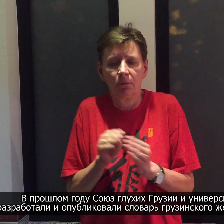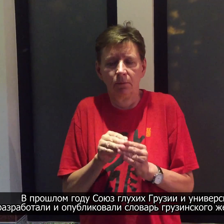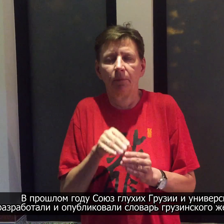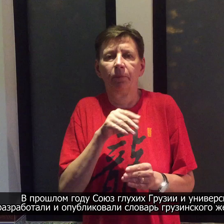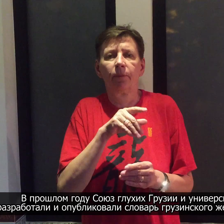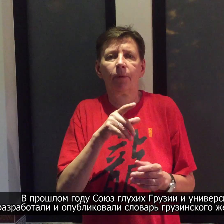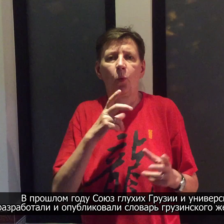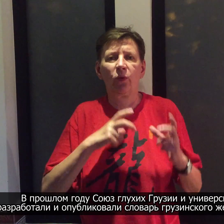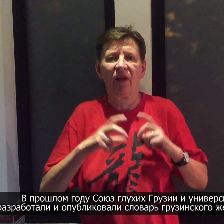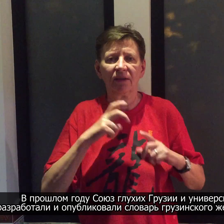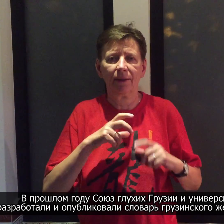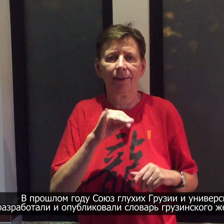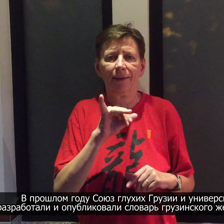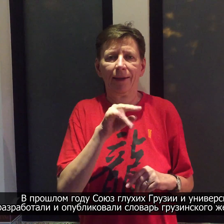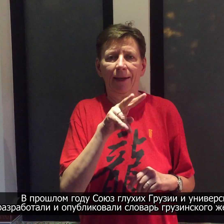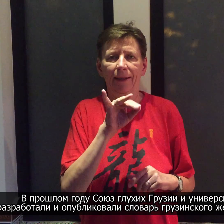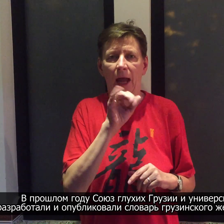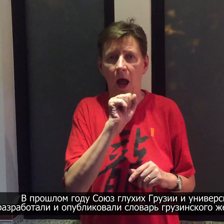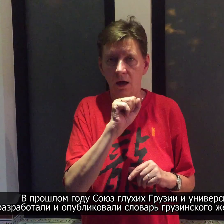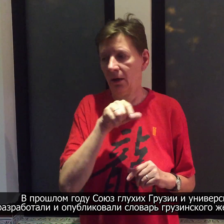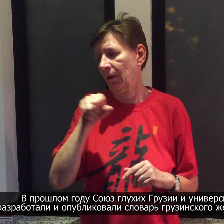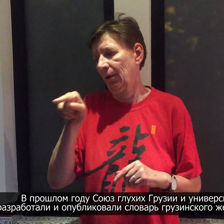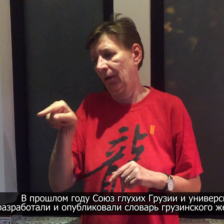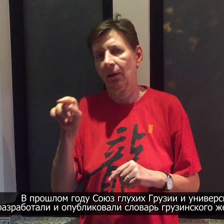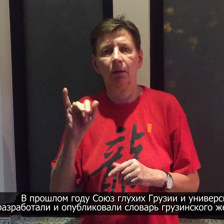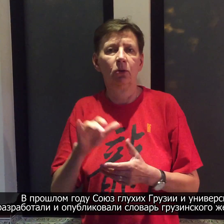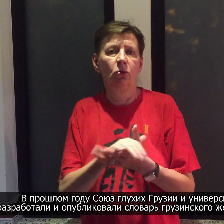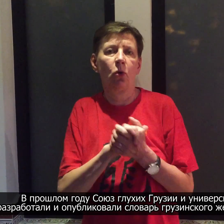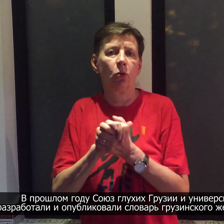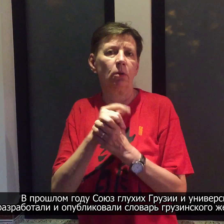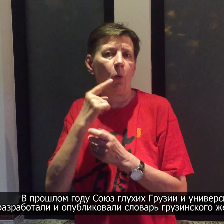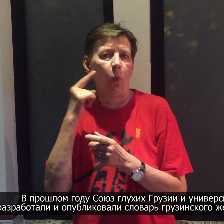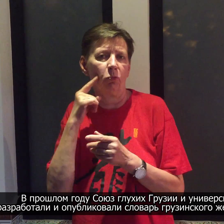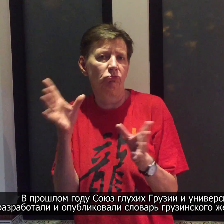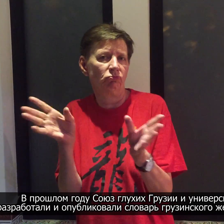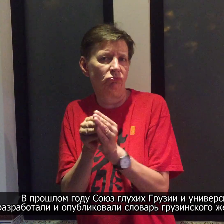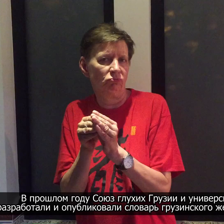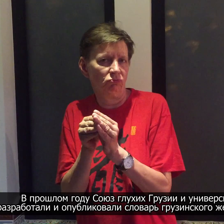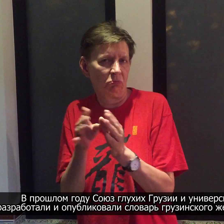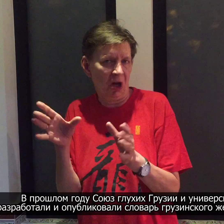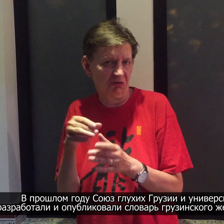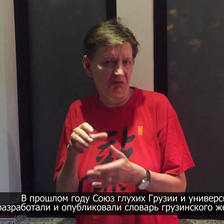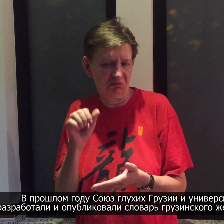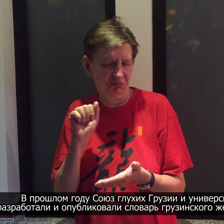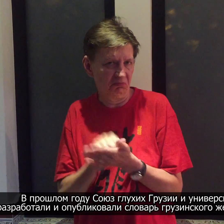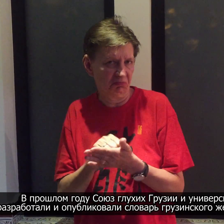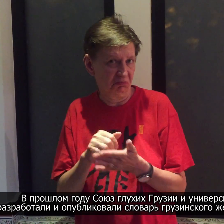долго цитировать то, что обсуждалось на связи, но упомяну лишь один пример. Вот наше сельское хозяйство, мы